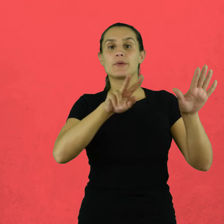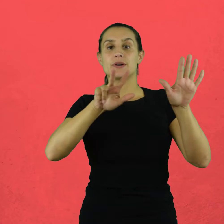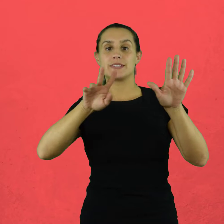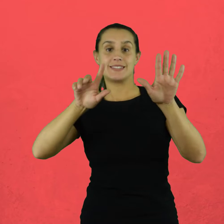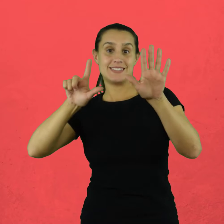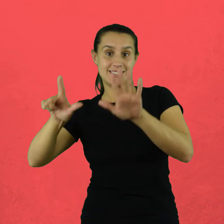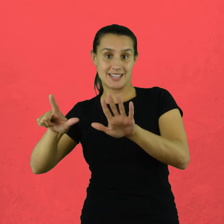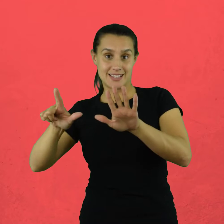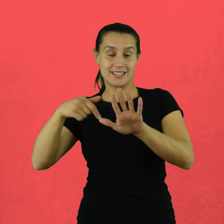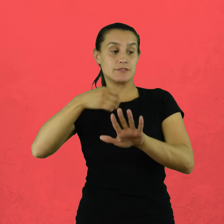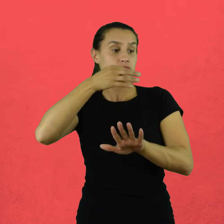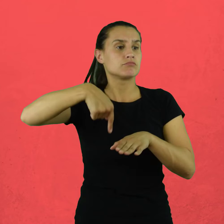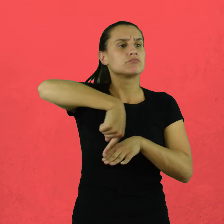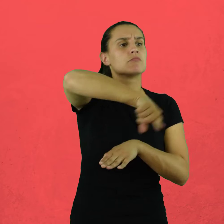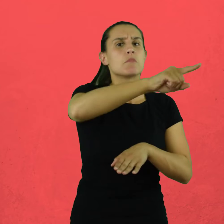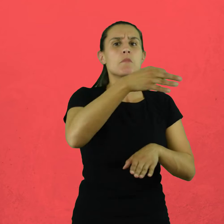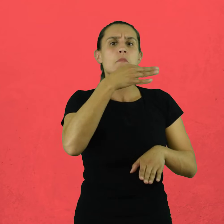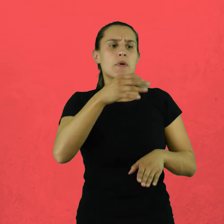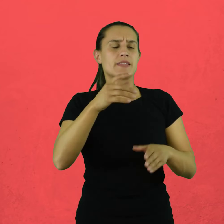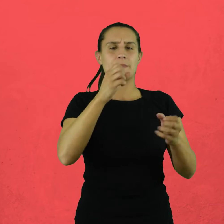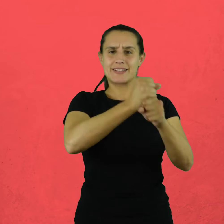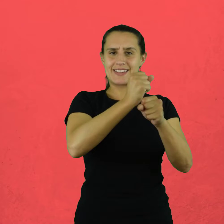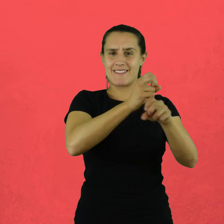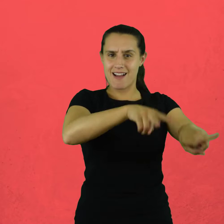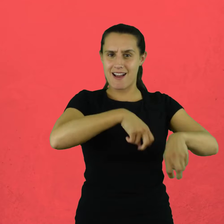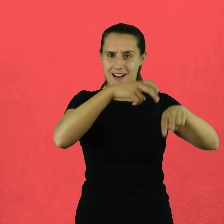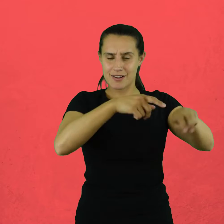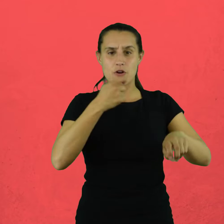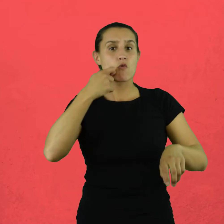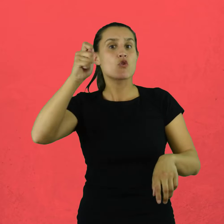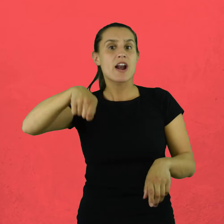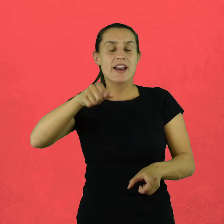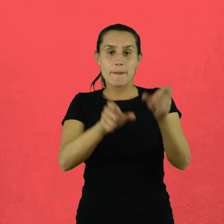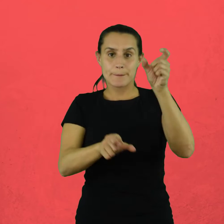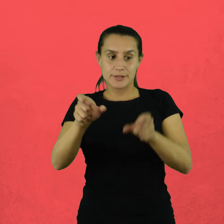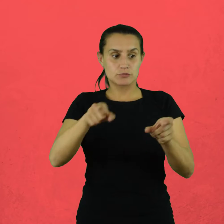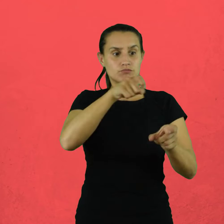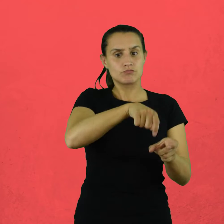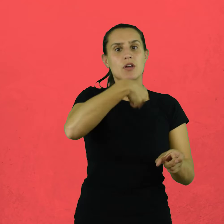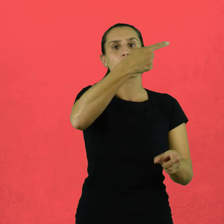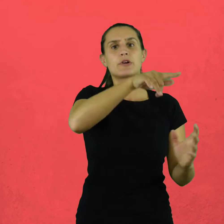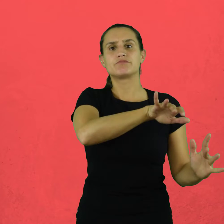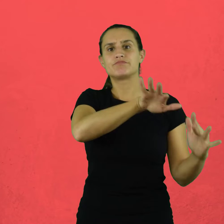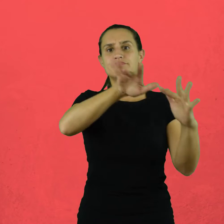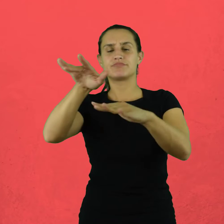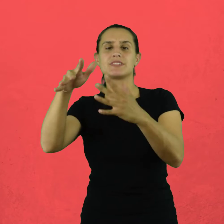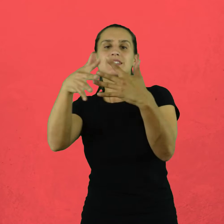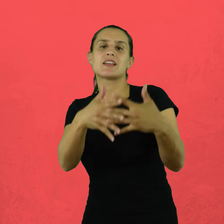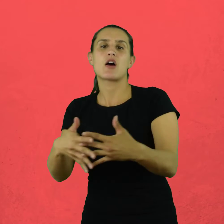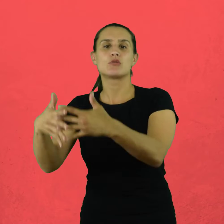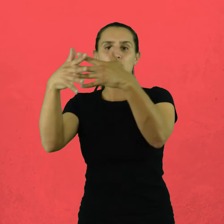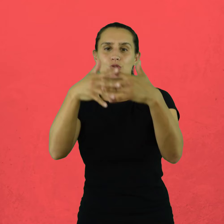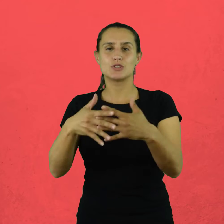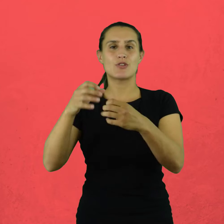en 1947, donde fueron utilizados para el trabajo agrícola. De allí, muchos fueron a EU